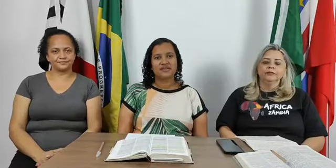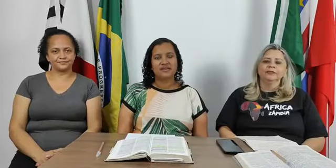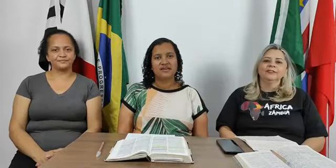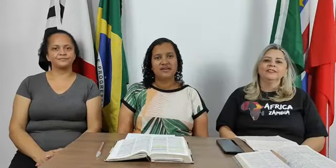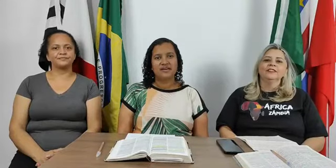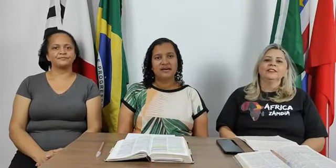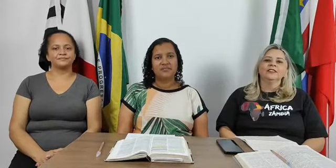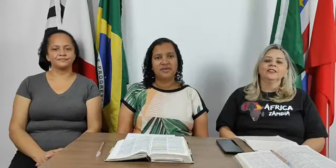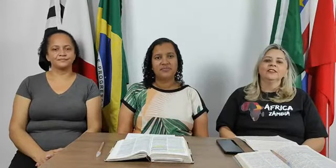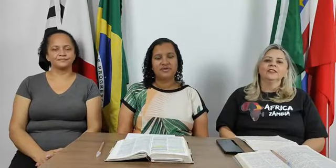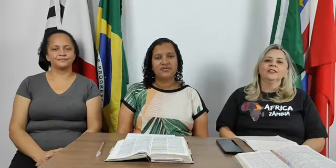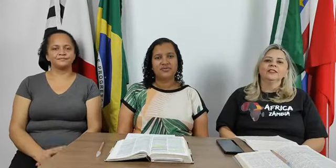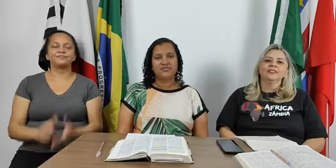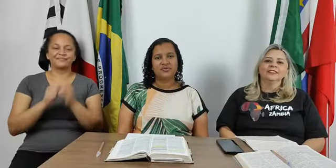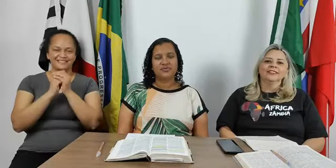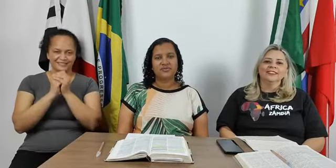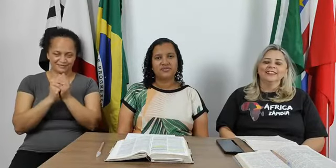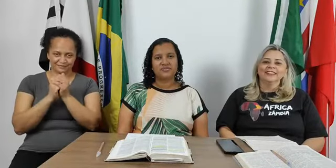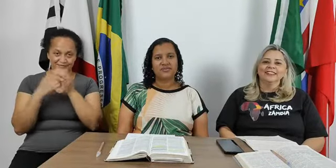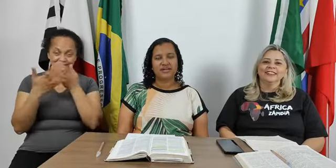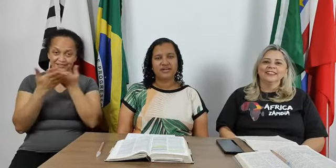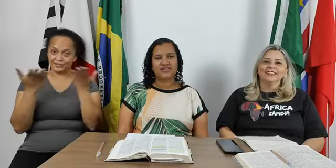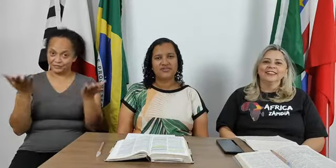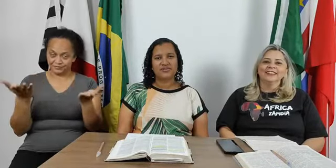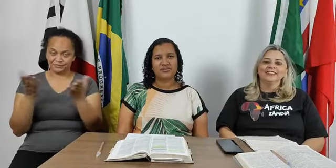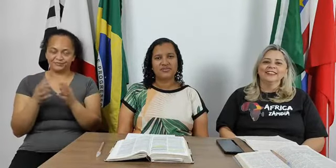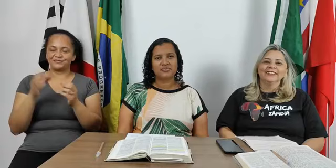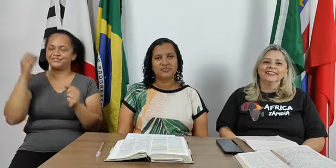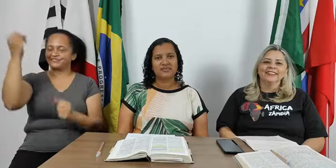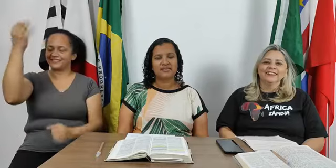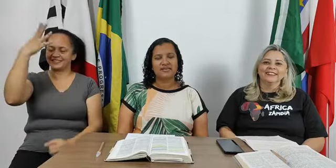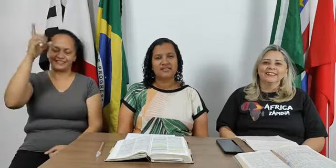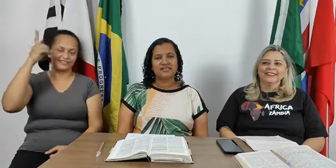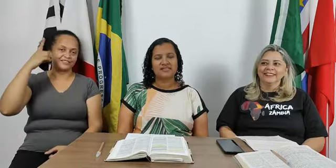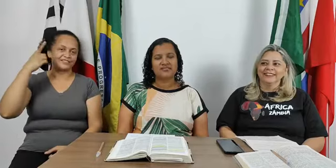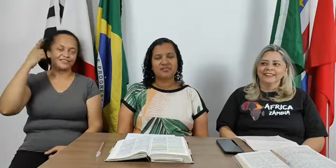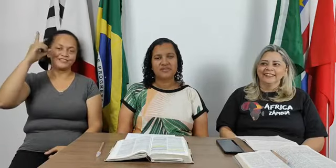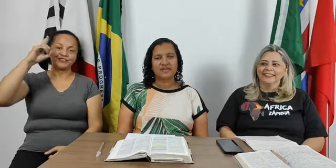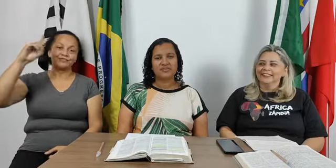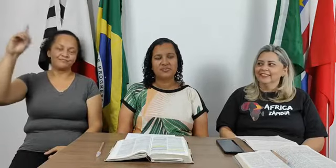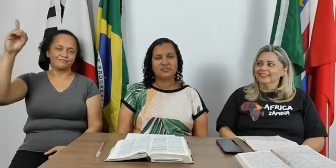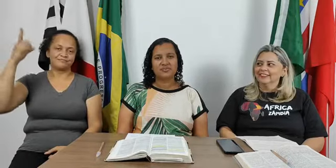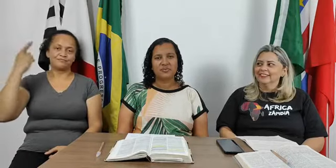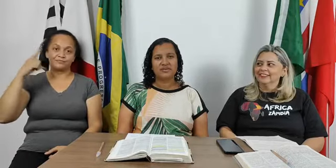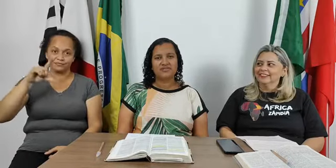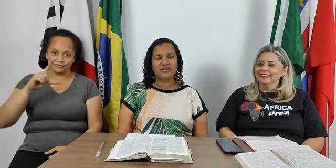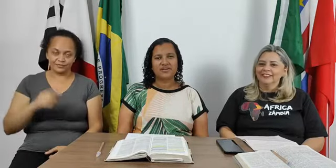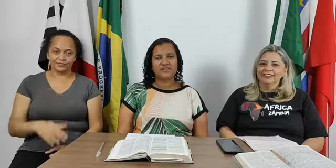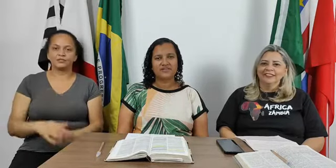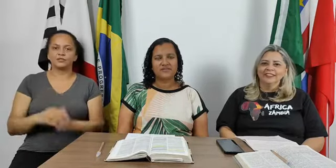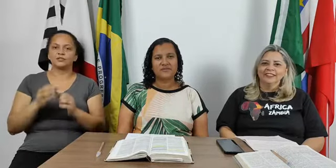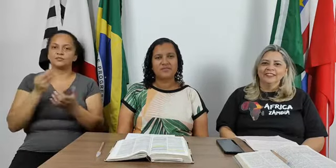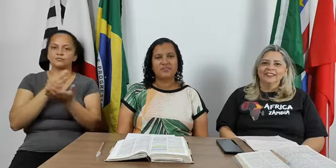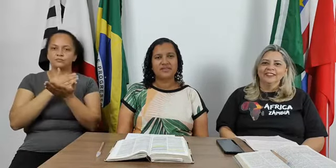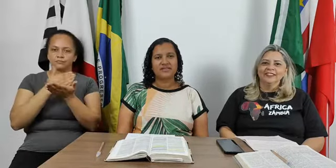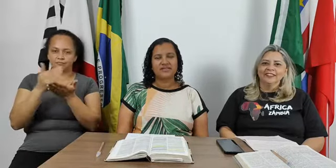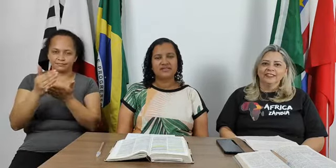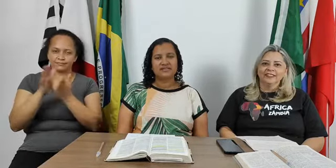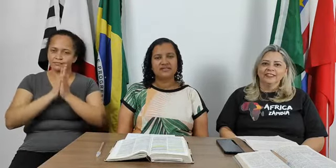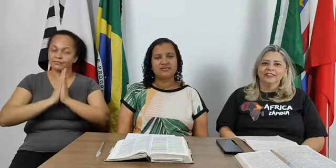Para de novo. Amém, irmãos? Voltamos com a graça de Deus. Estávamos aí no momento da